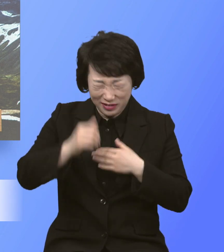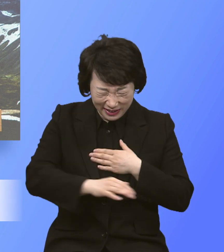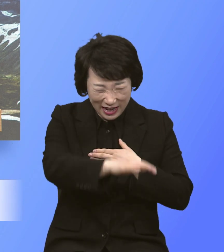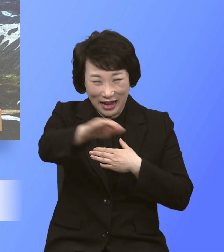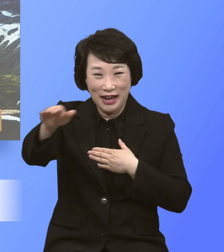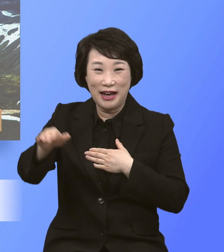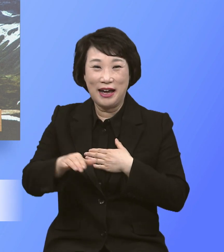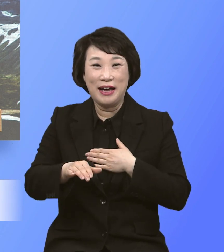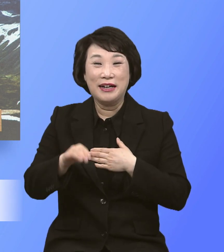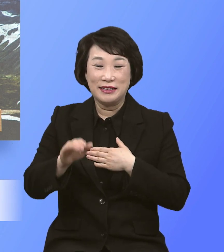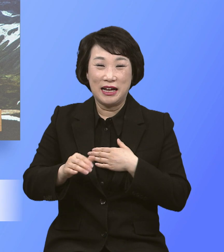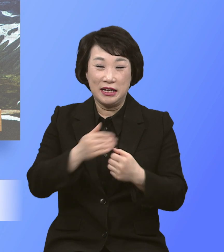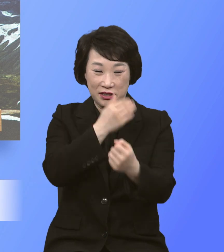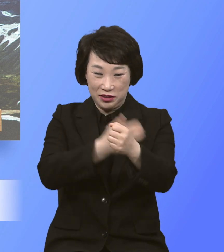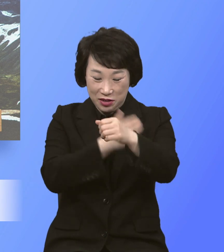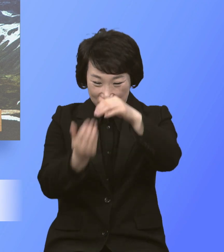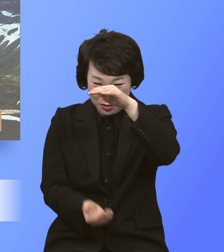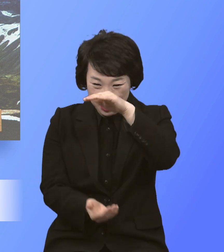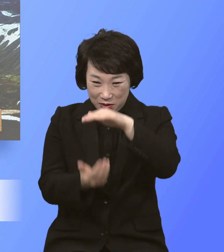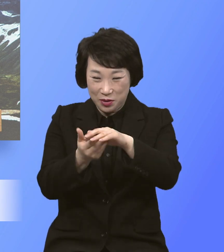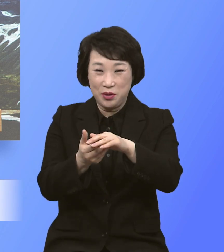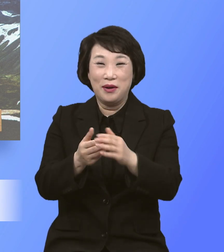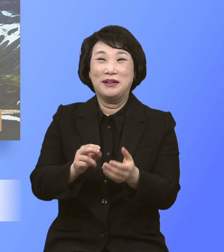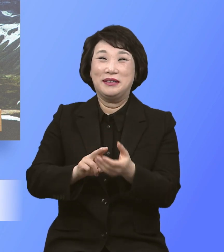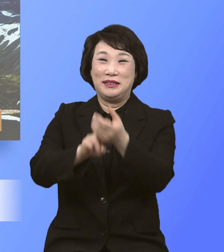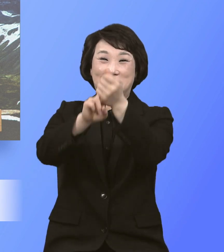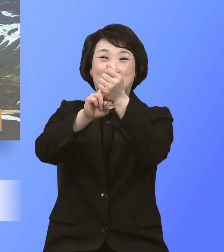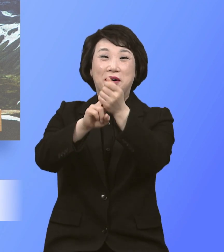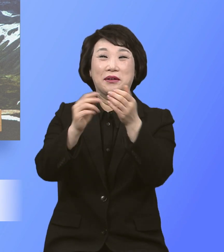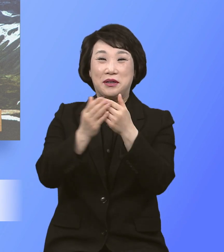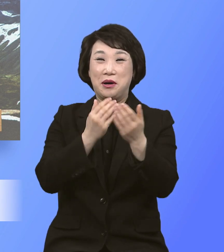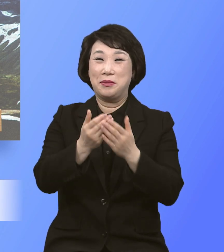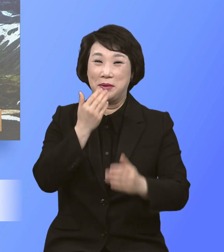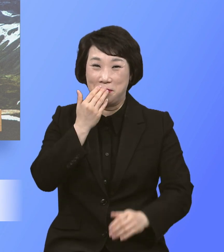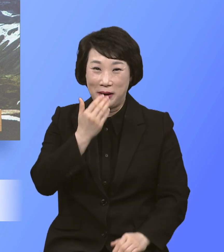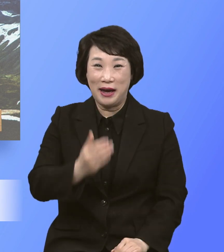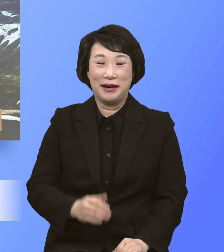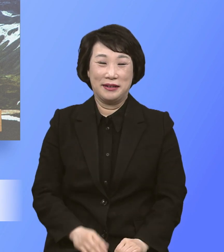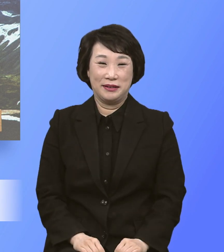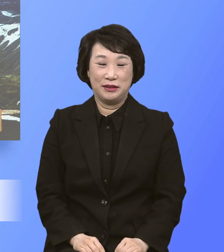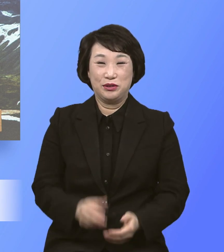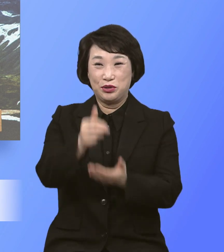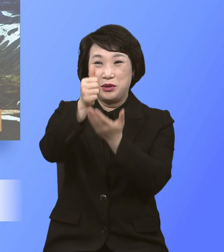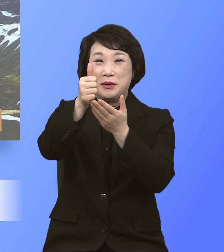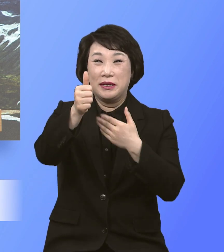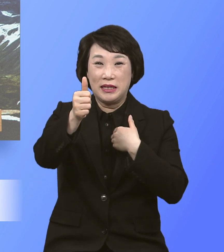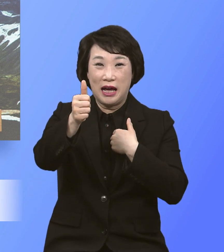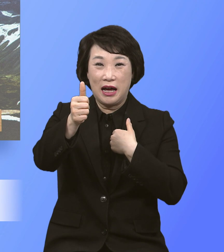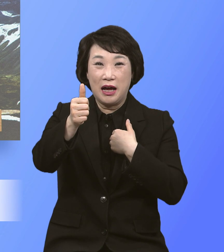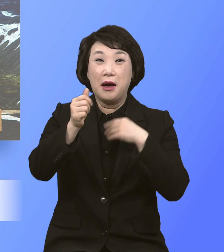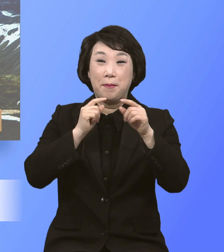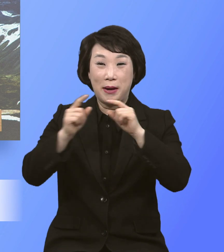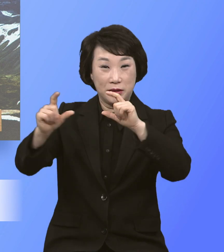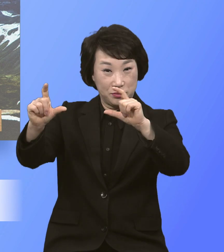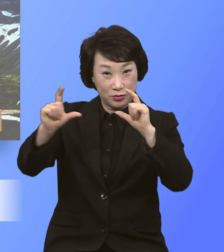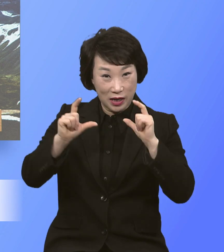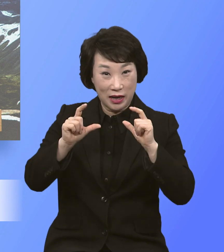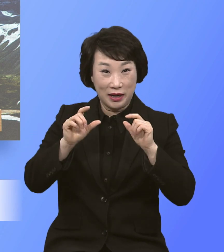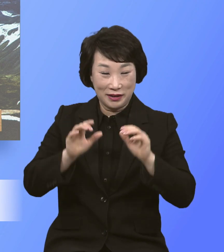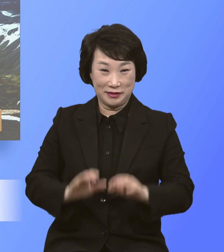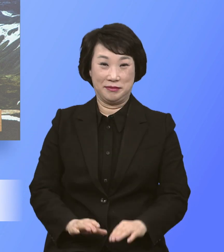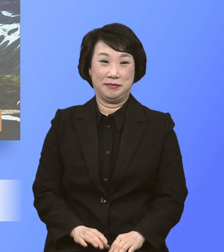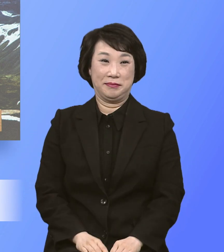누구든지 전능하신 이적을 보게 되는데, 그래서 주가 나에게